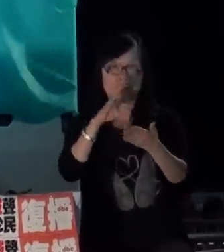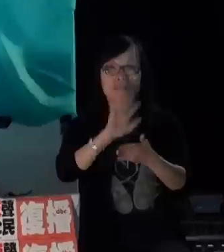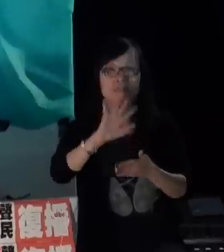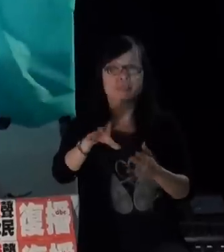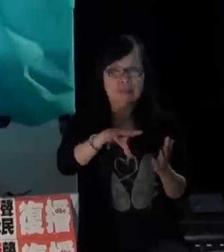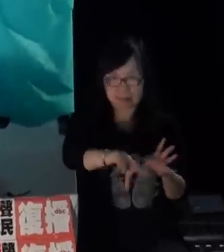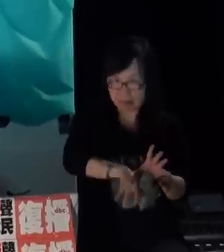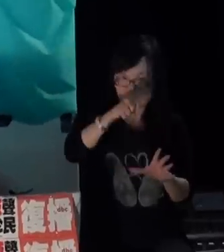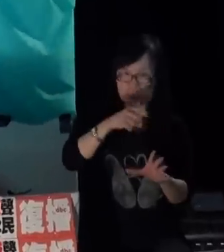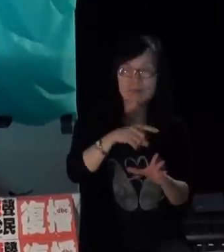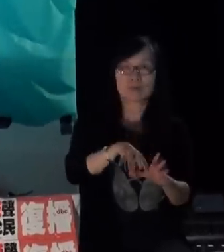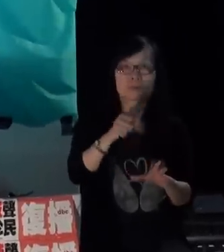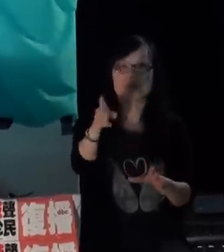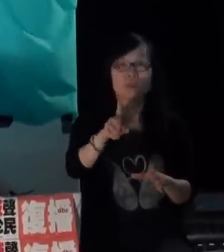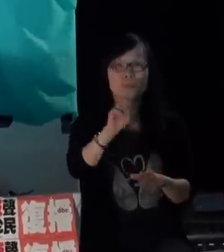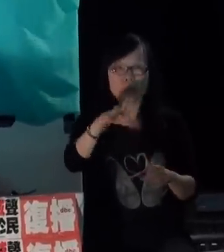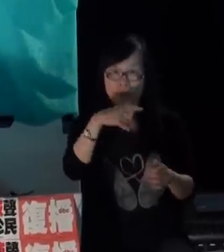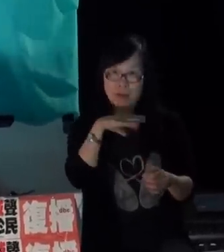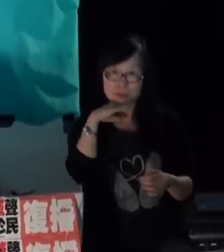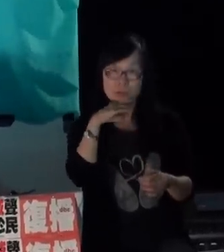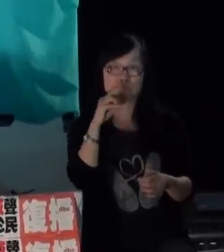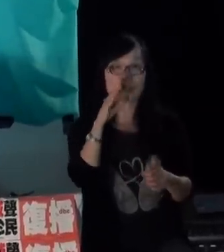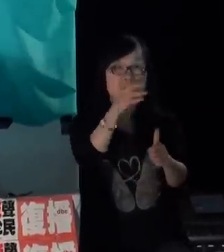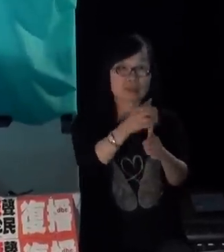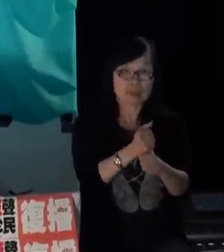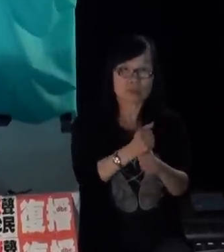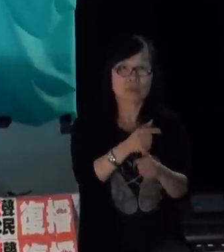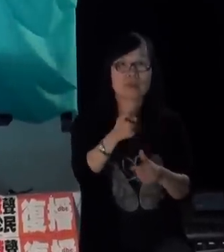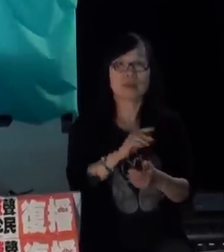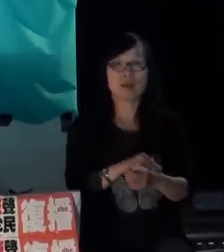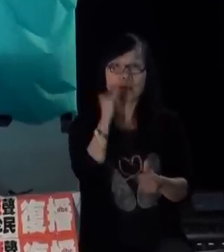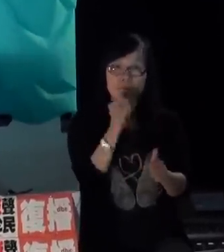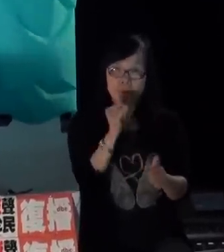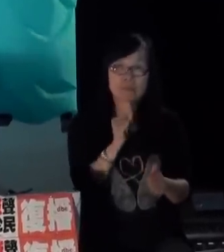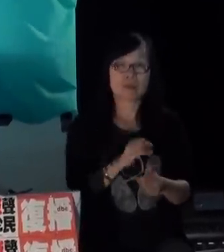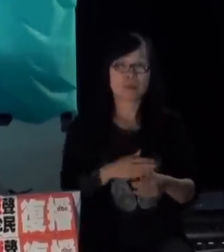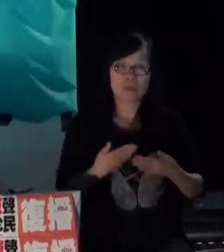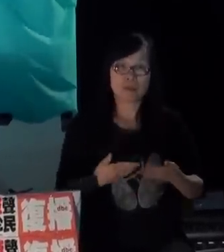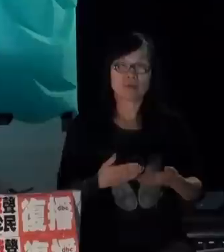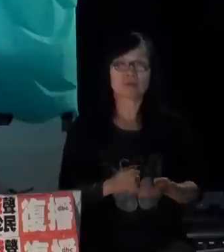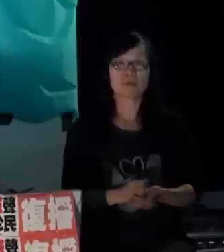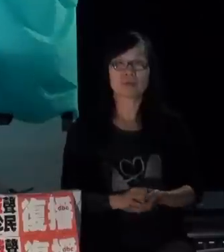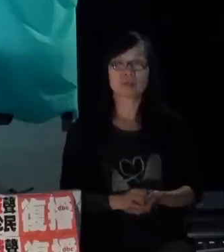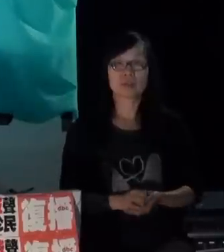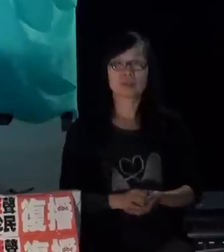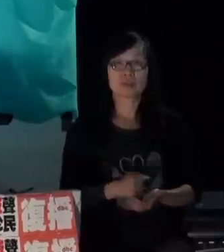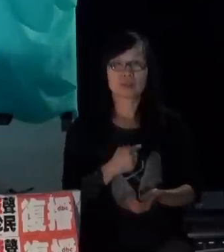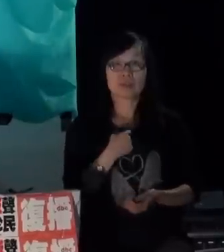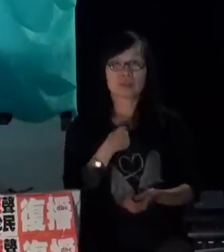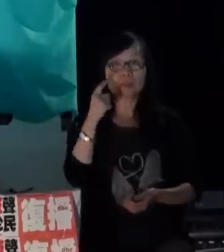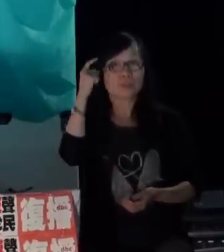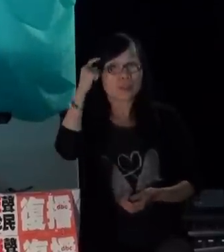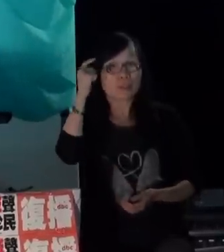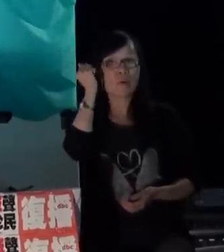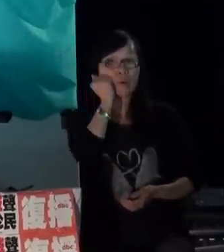一樣我捉到之後，唔會因為佢係抽查罰得輕啲嘅喎。所以你諗下，